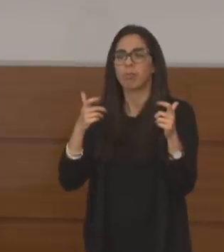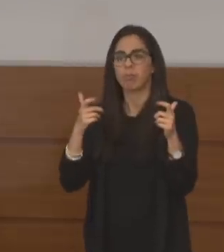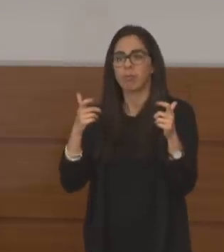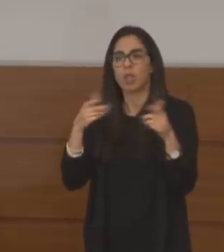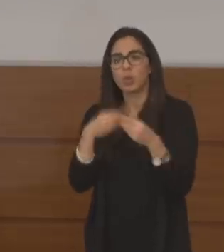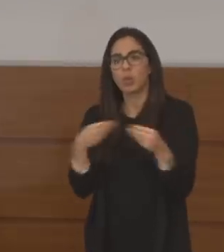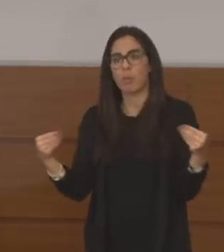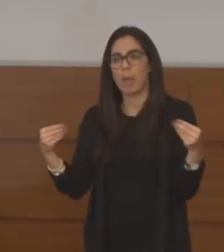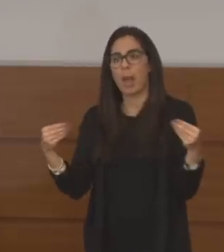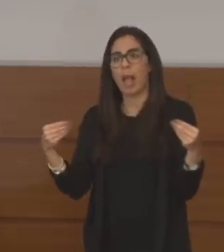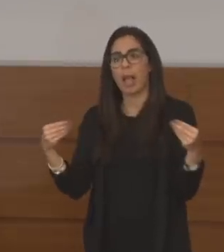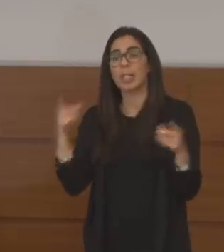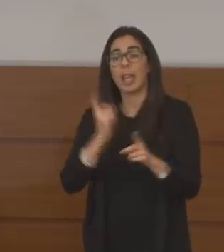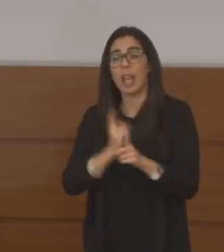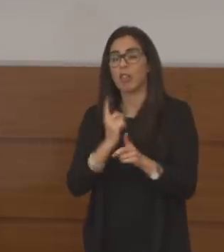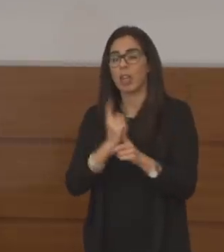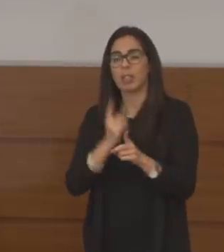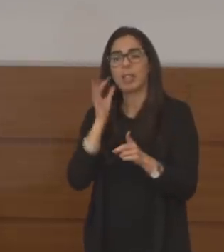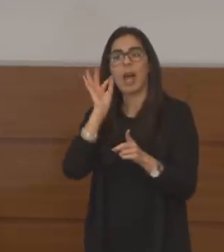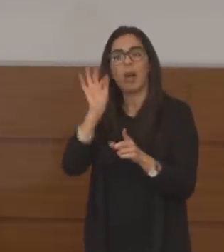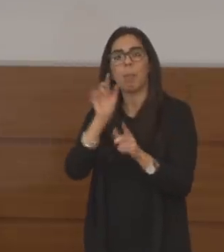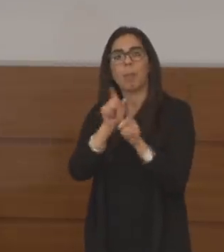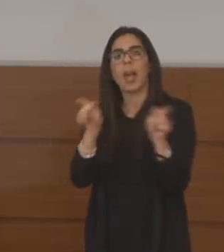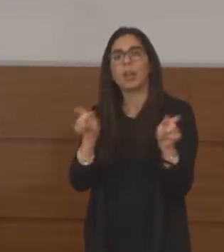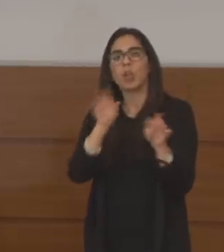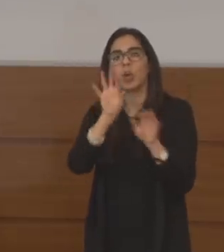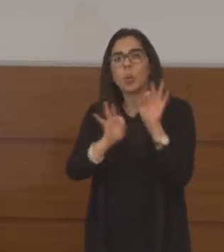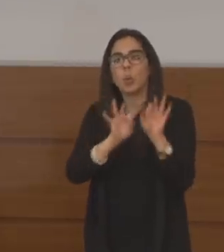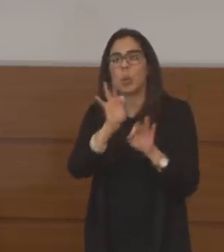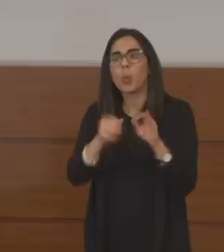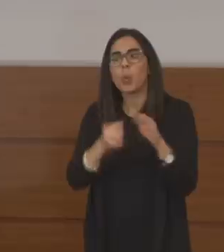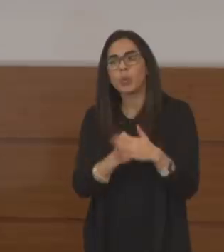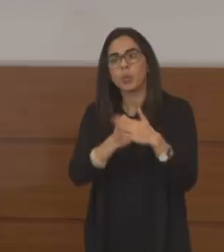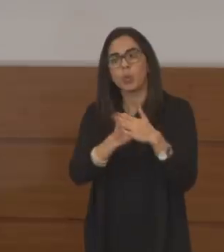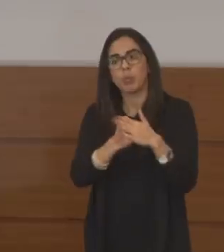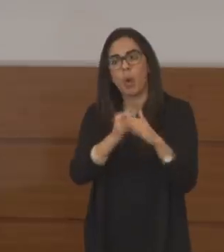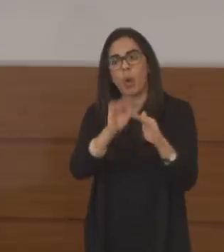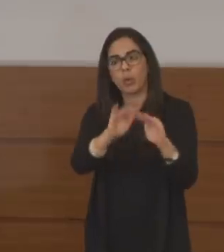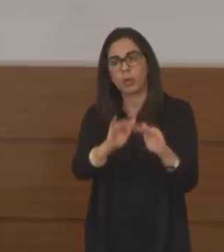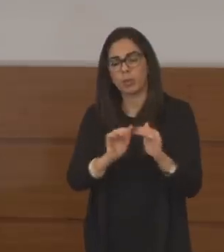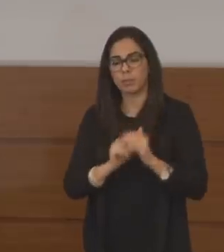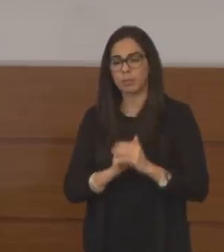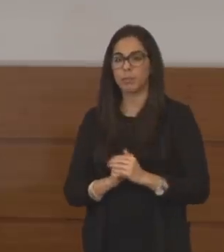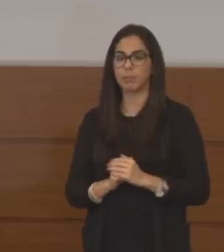beni necessari all'assistenza e alla cura della popolazione